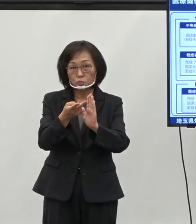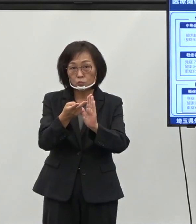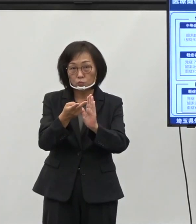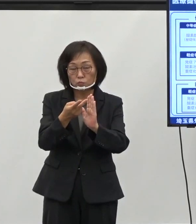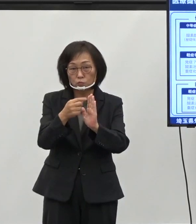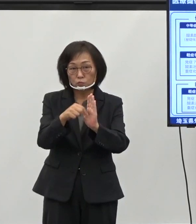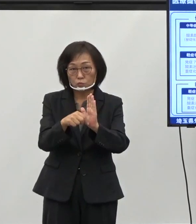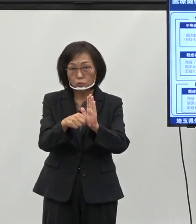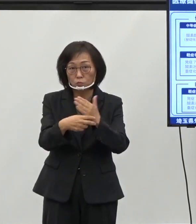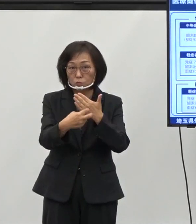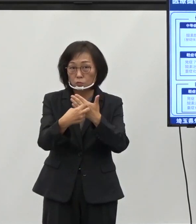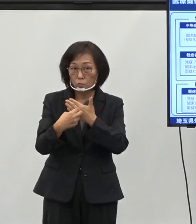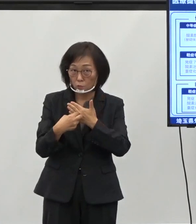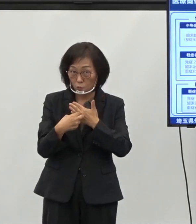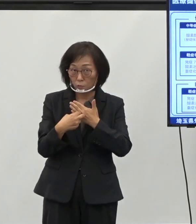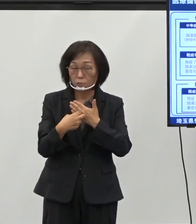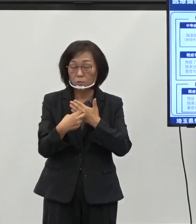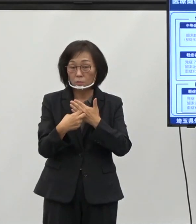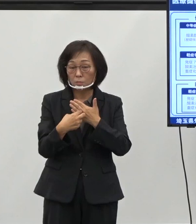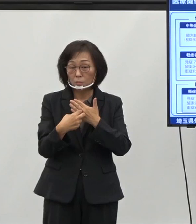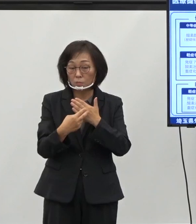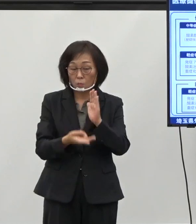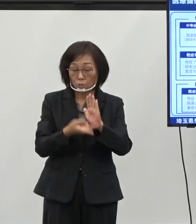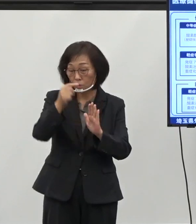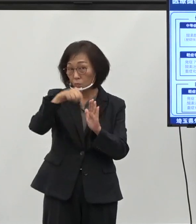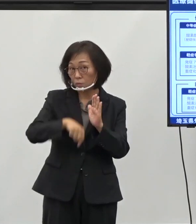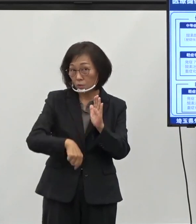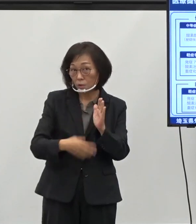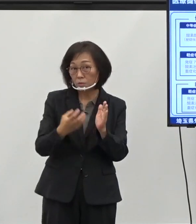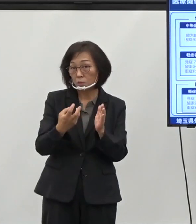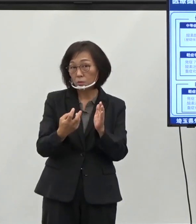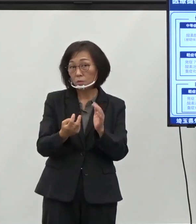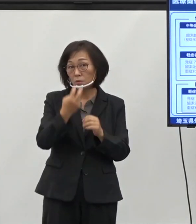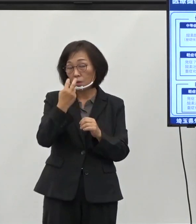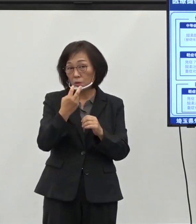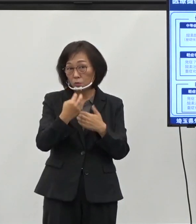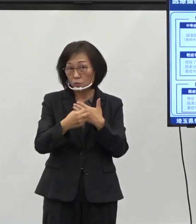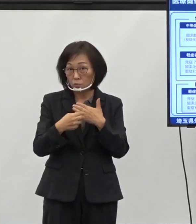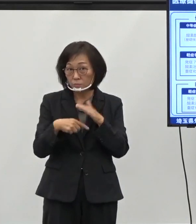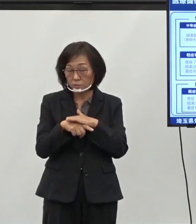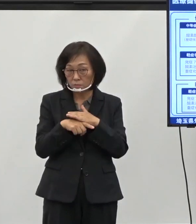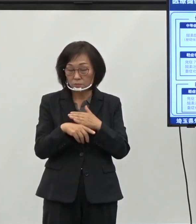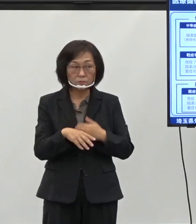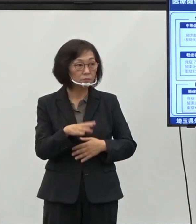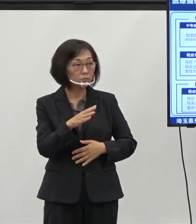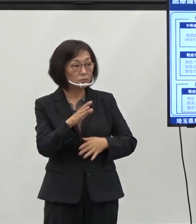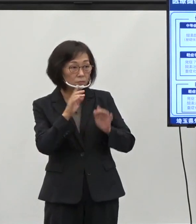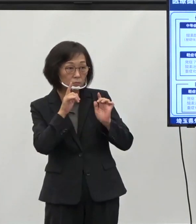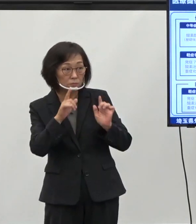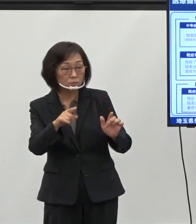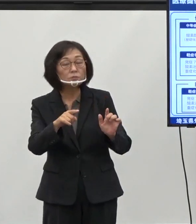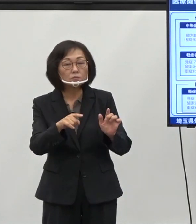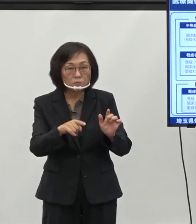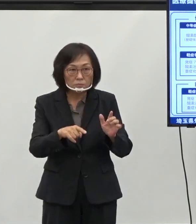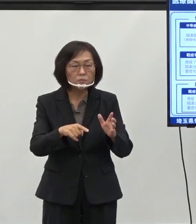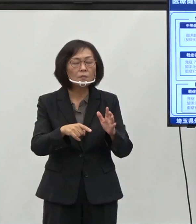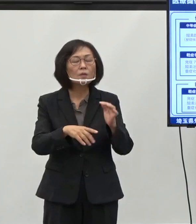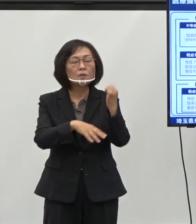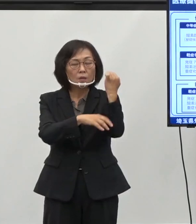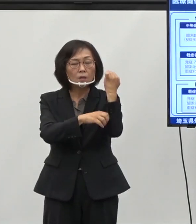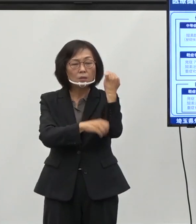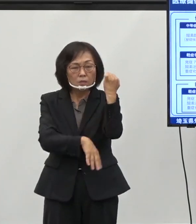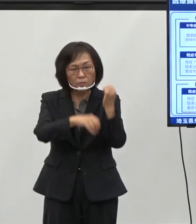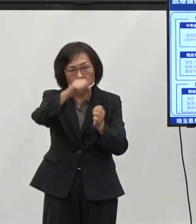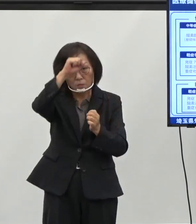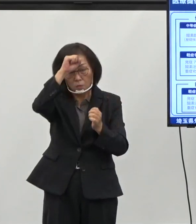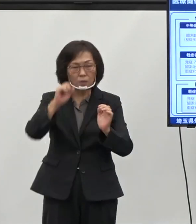素、ホテルで酸素療法という形になるんでしょうか。 93以下で基礎疾患のない方であります。基礎疾患のある方は当